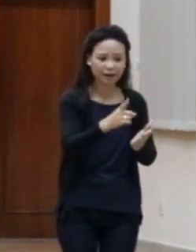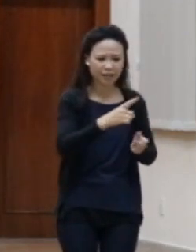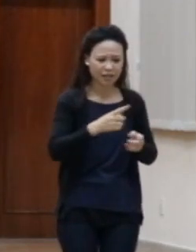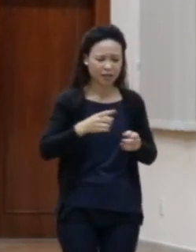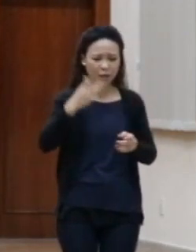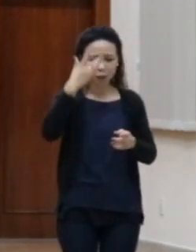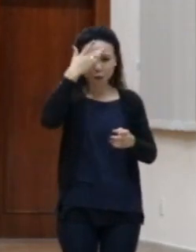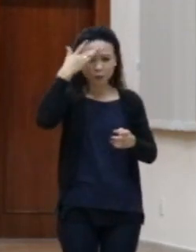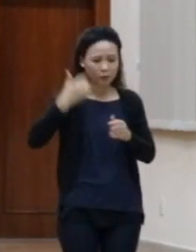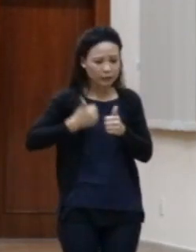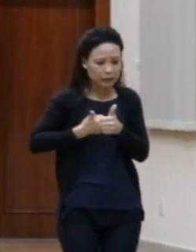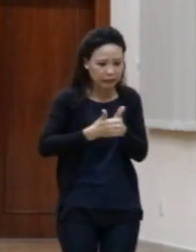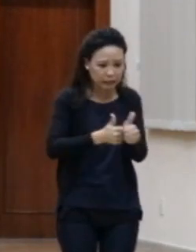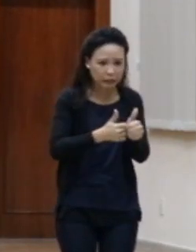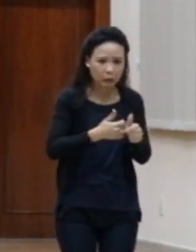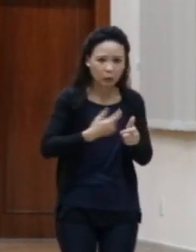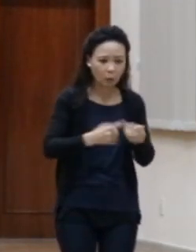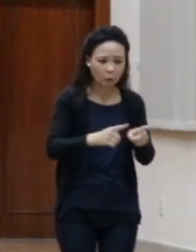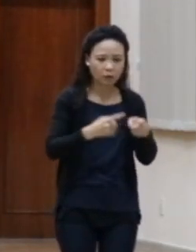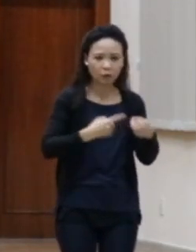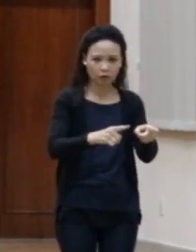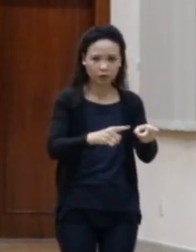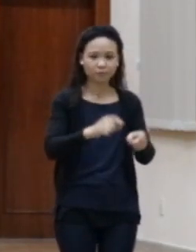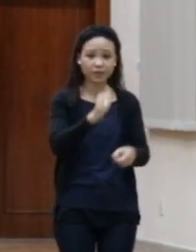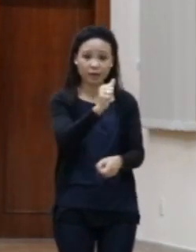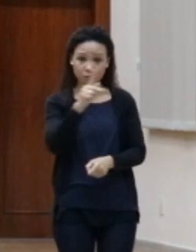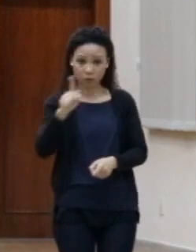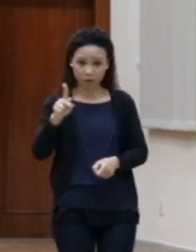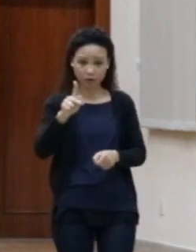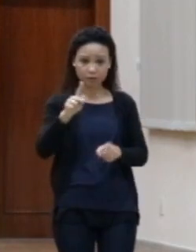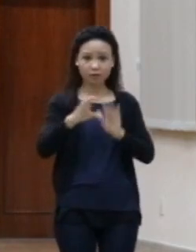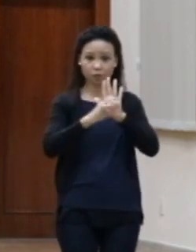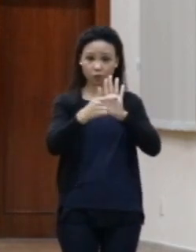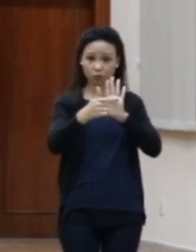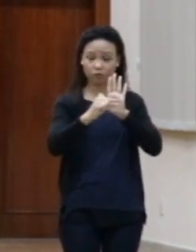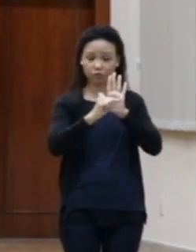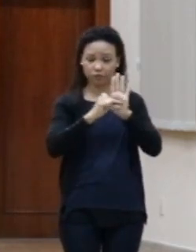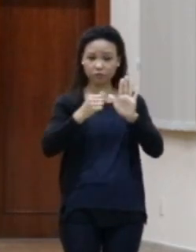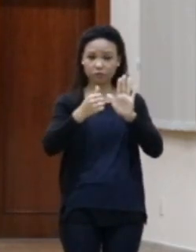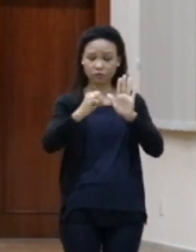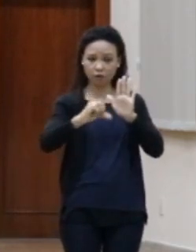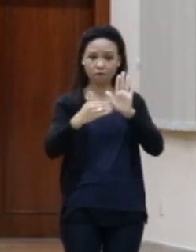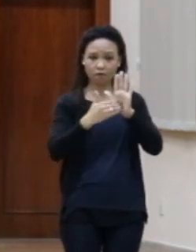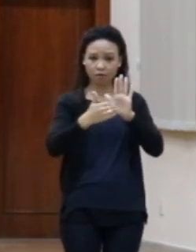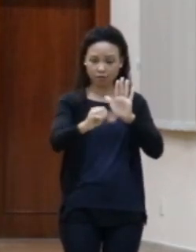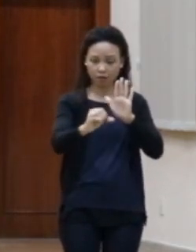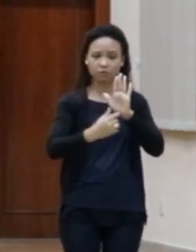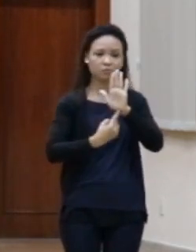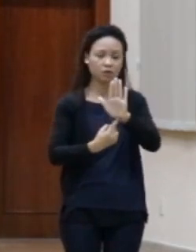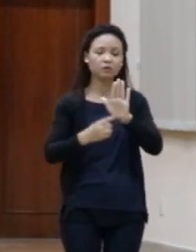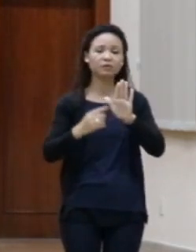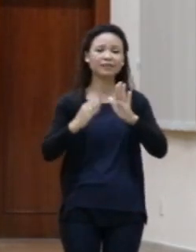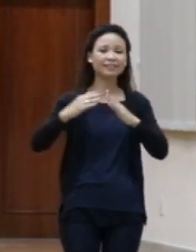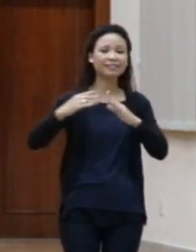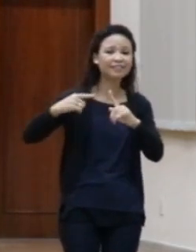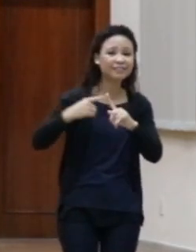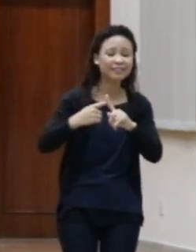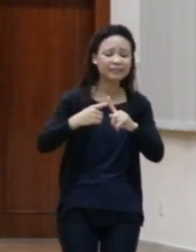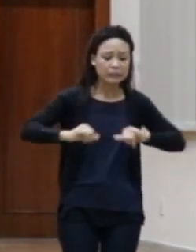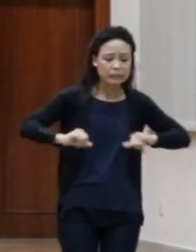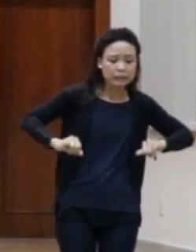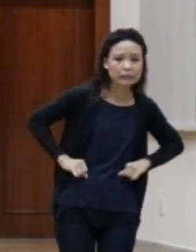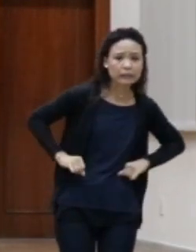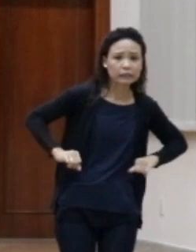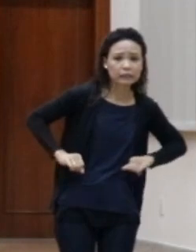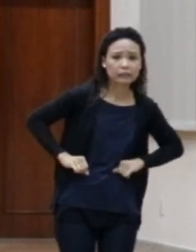ali em Apocalipse capítulo 2, versículo 9 a 10, uma igreja perseguida, uma igreja sofredora, uma igreja